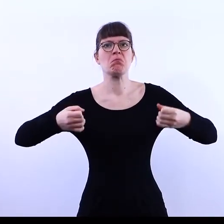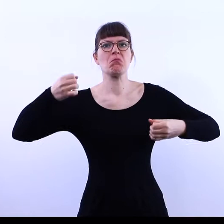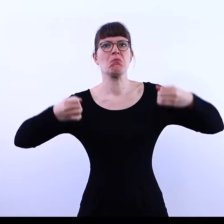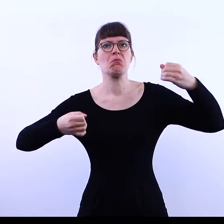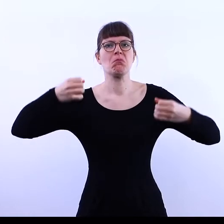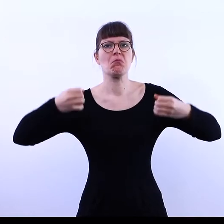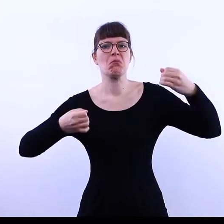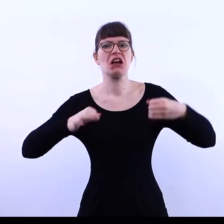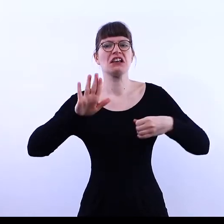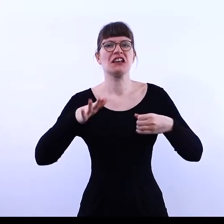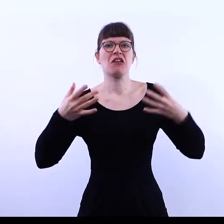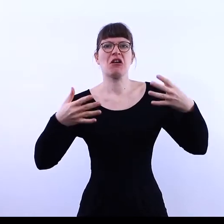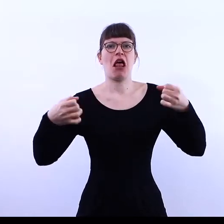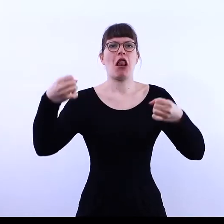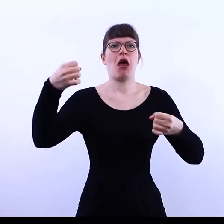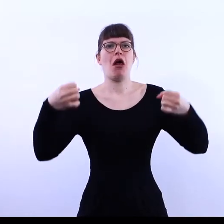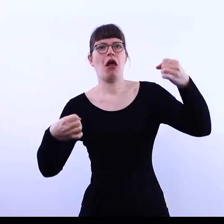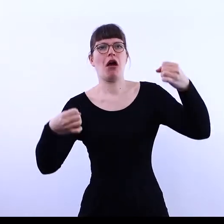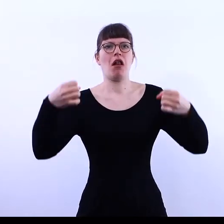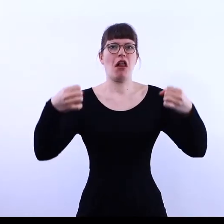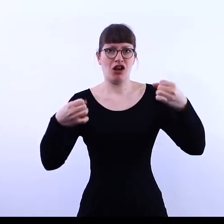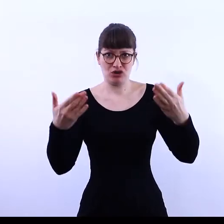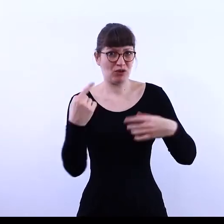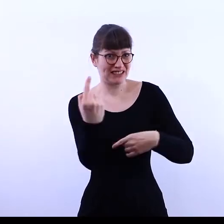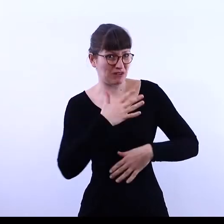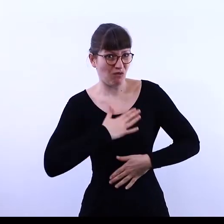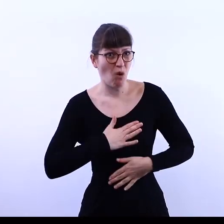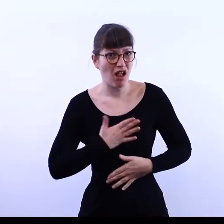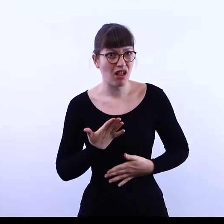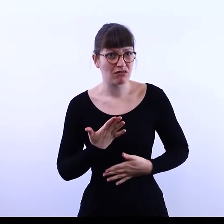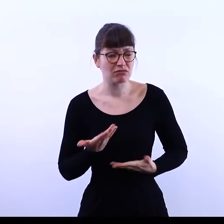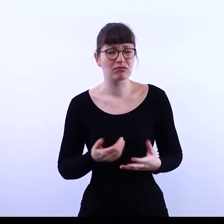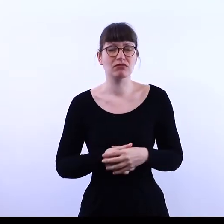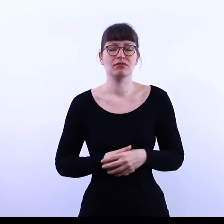dann in seinen Blechfingern so dieses Lenkrad hätte und dann mit Ihnen fahren würde.